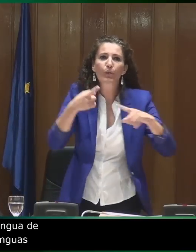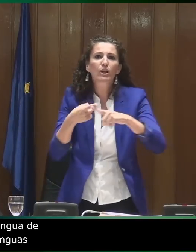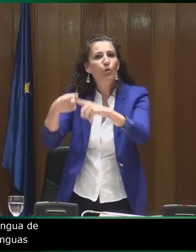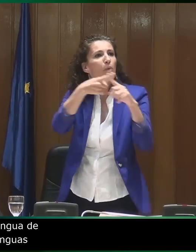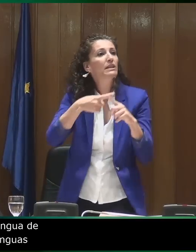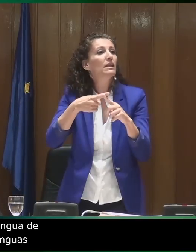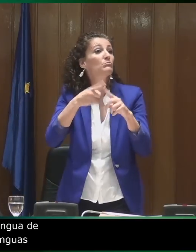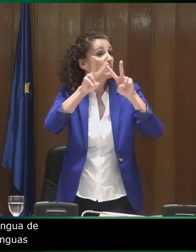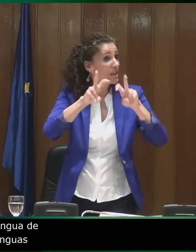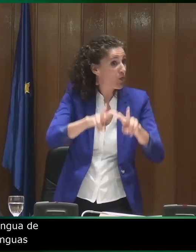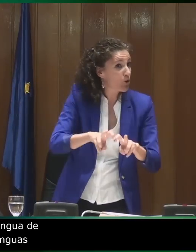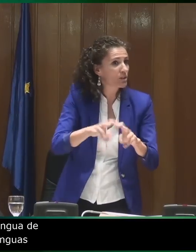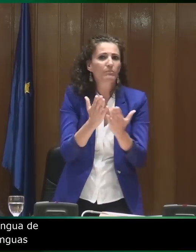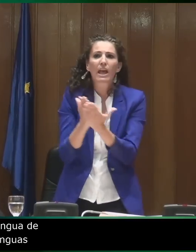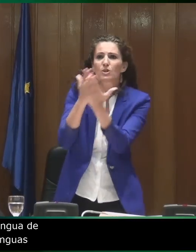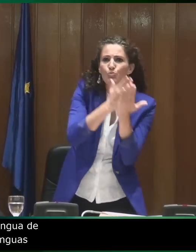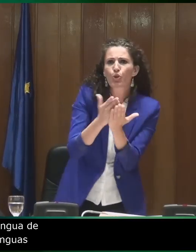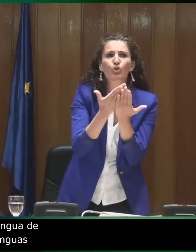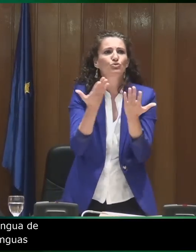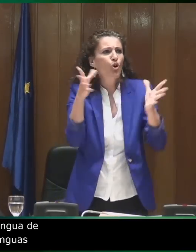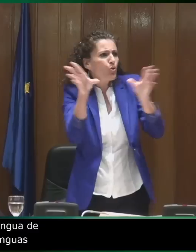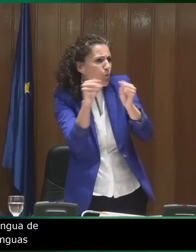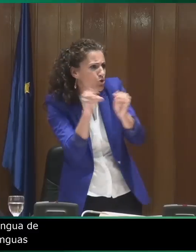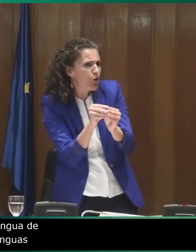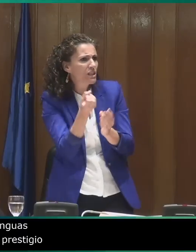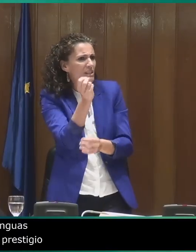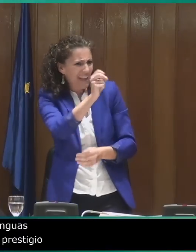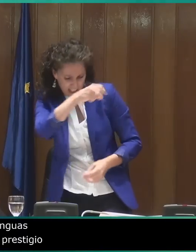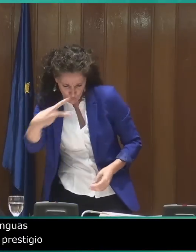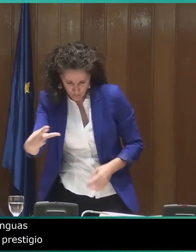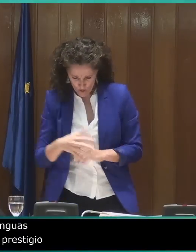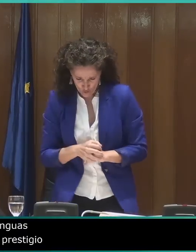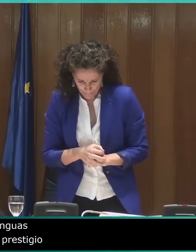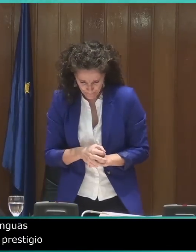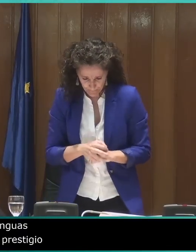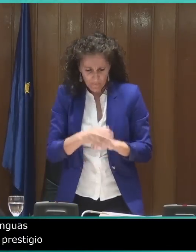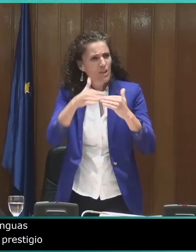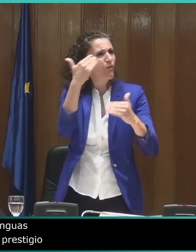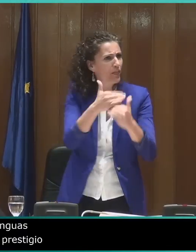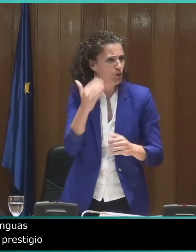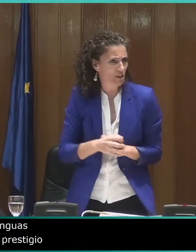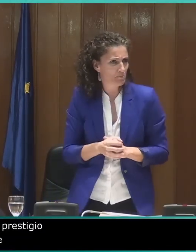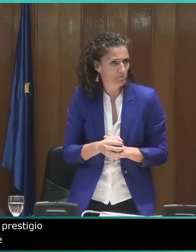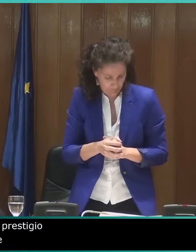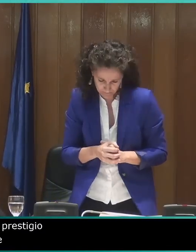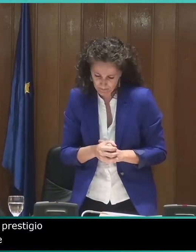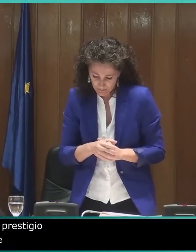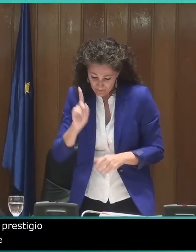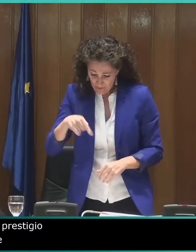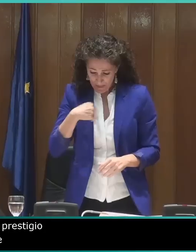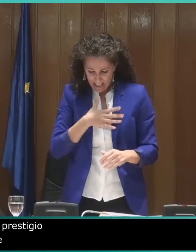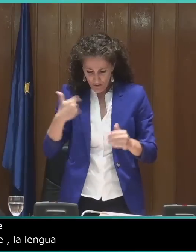existe, la lengua de signos se equipare como tal. Por eso, nos gustaría que se pudiera compartir los resultados de esas